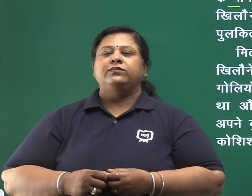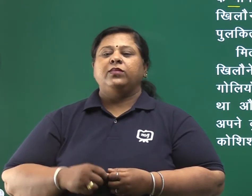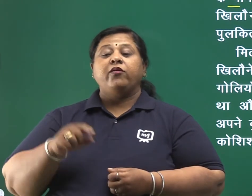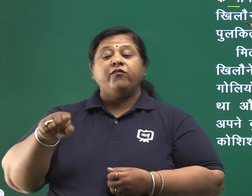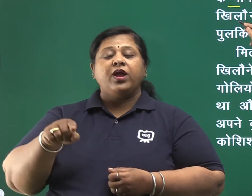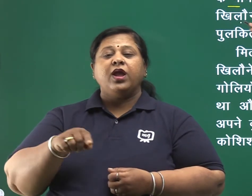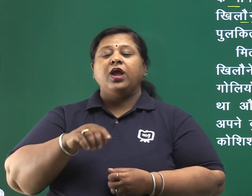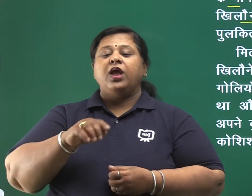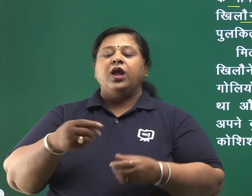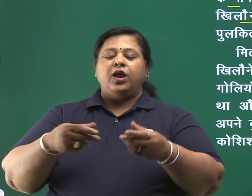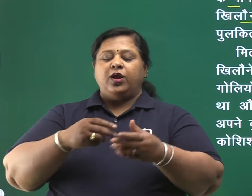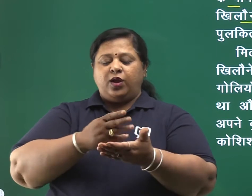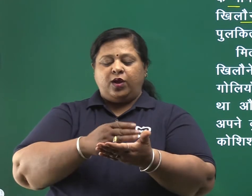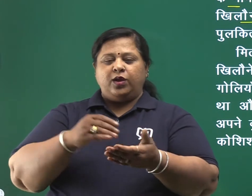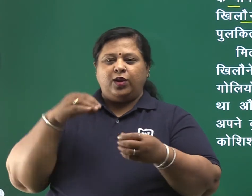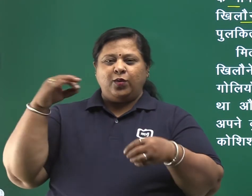वे खिलौने वाले को